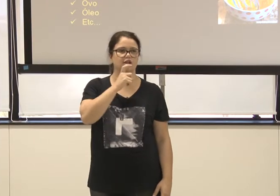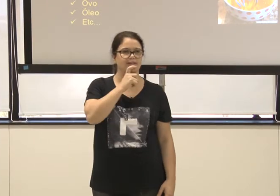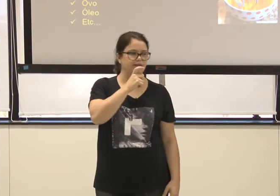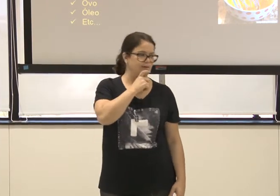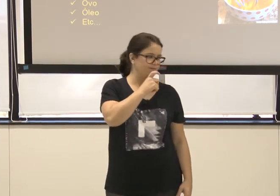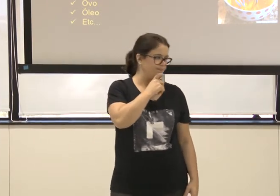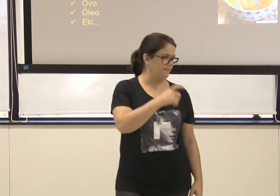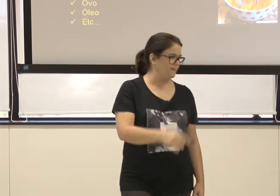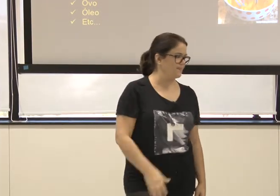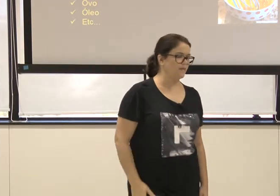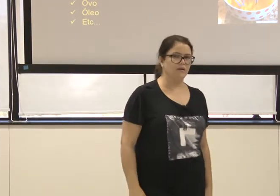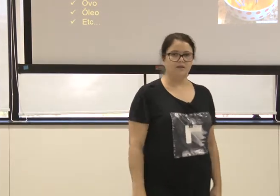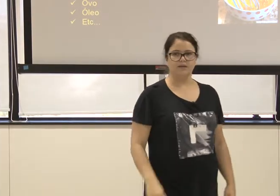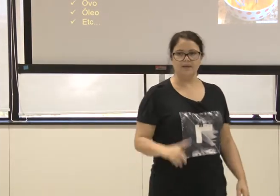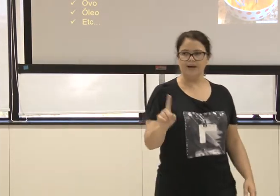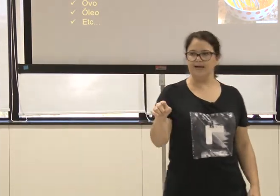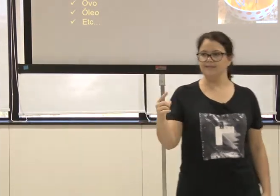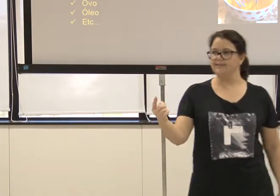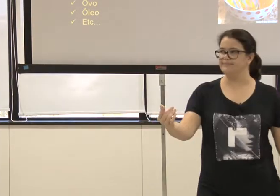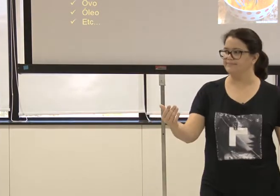Geladeira. Quem mais?